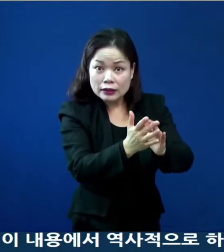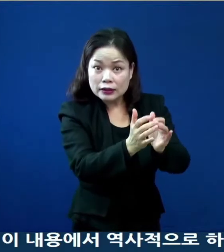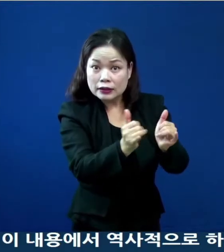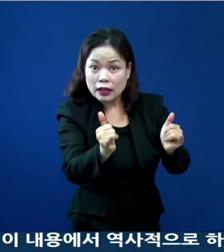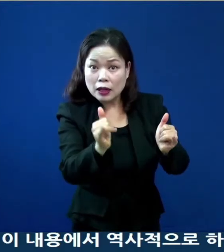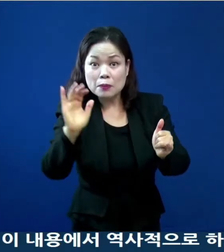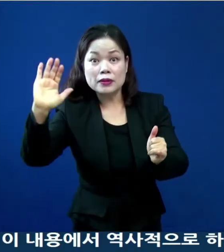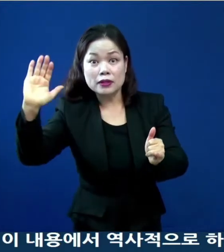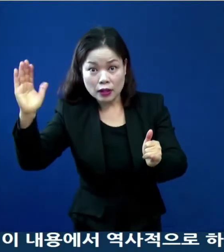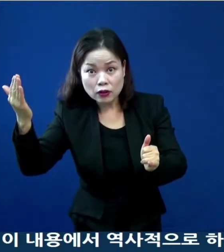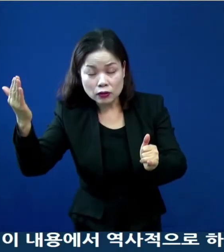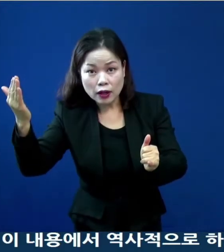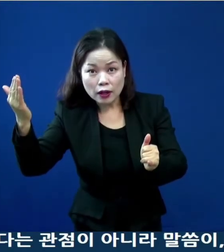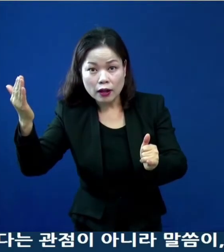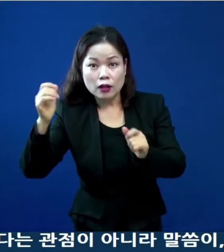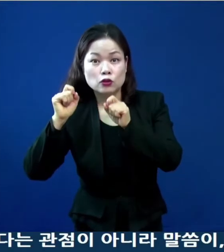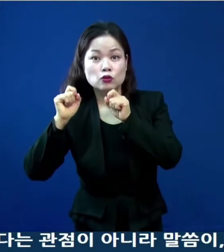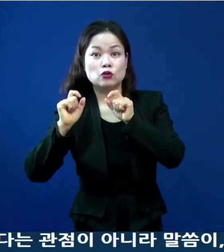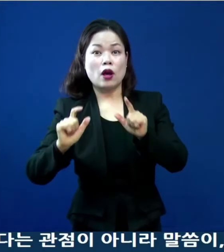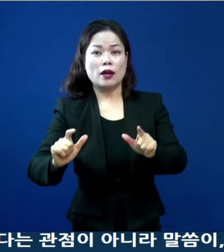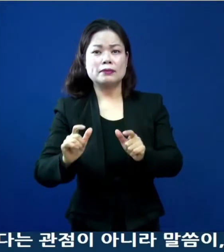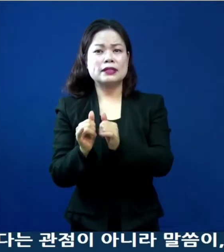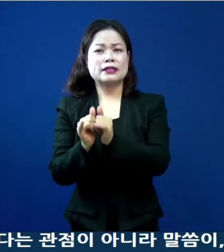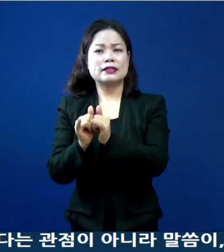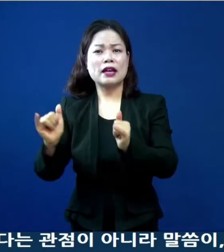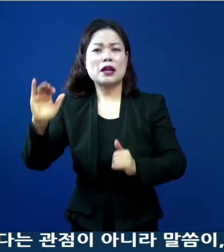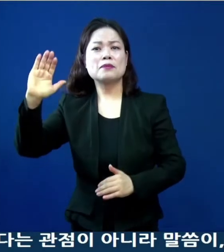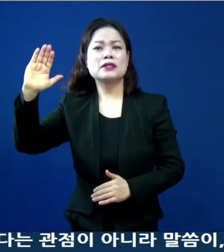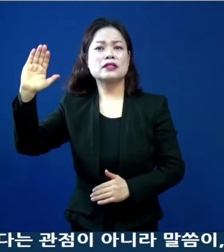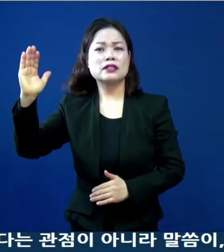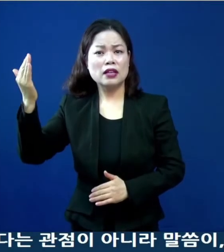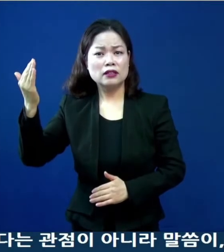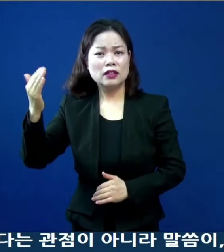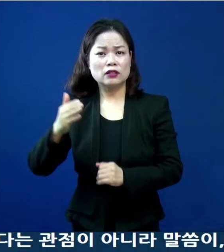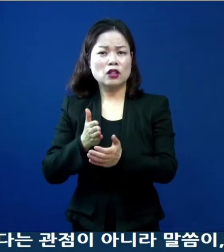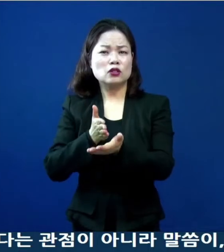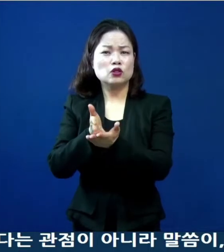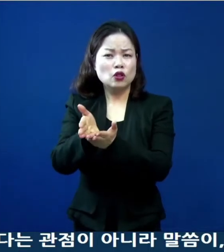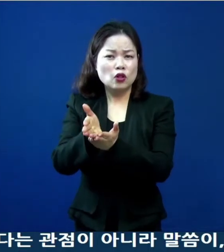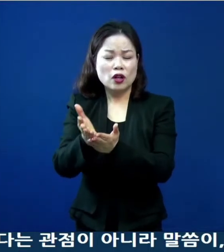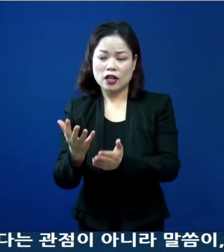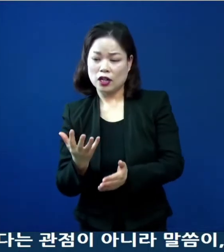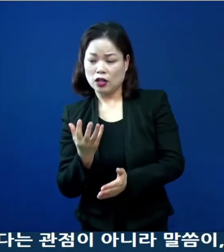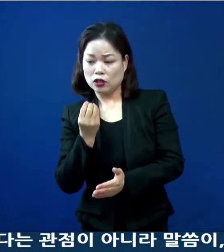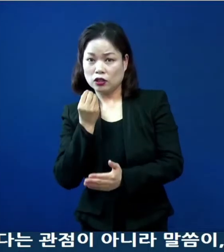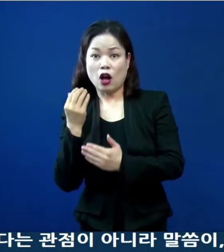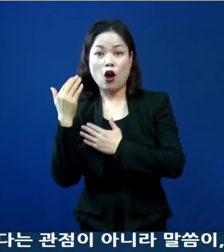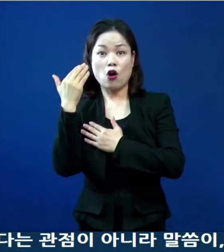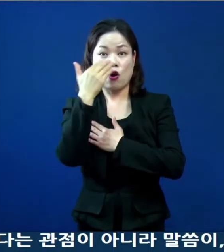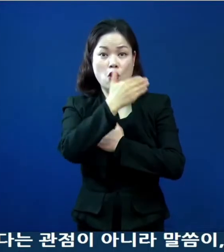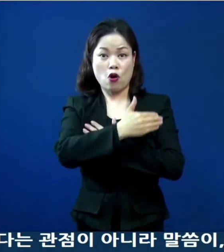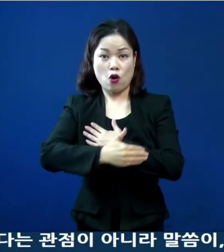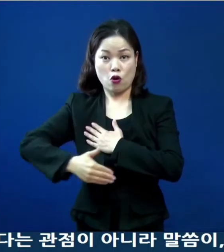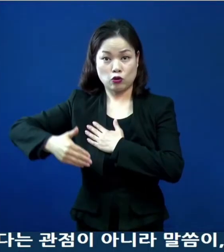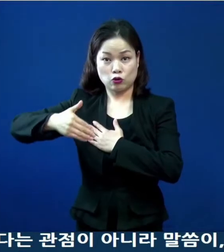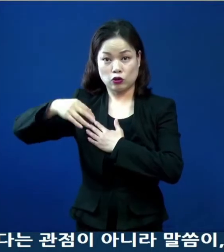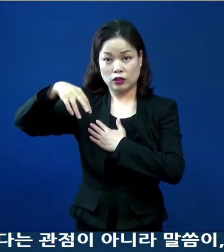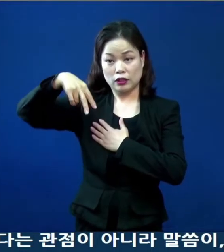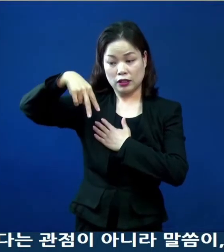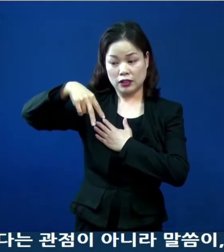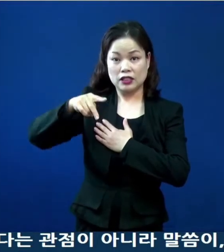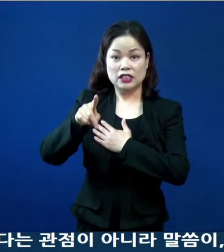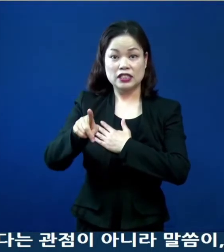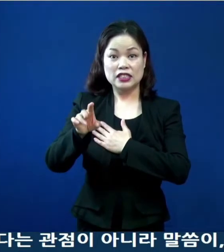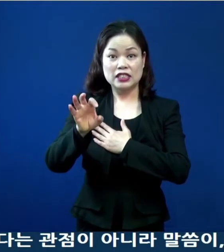사람이 되셨다라고 선포하는데, 사람이 되셨다 이 말을 전문 용어로 성육신이라고 그러죠. 우리가 기억해 둬야